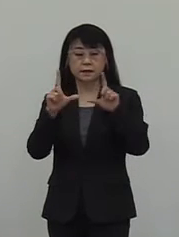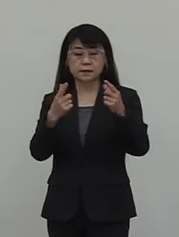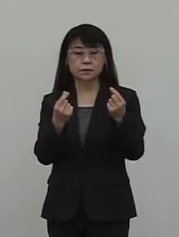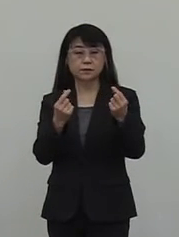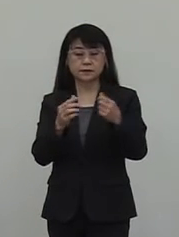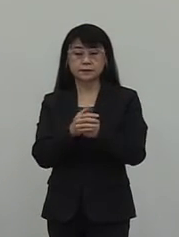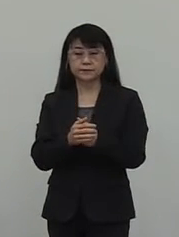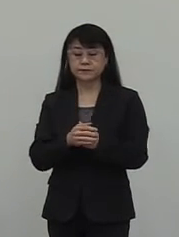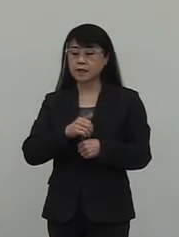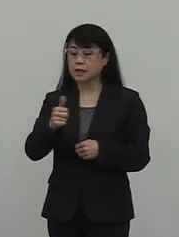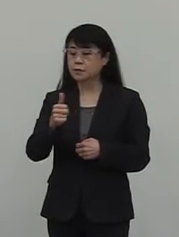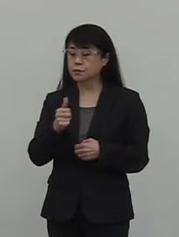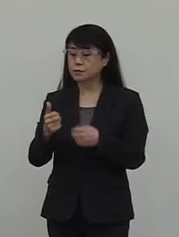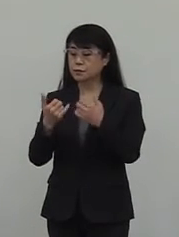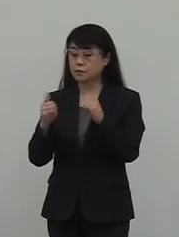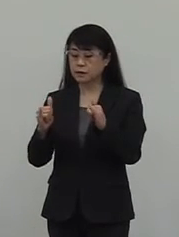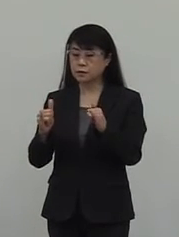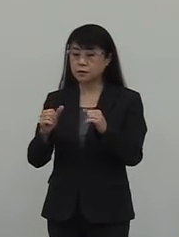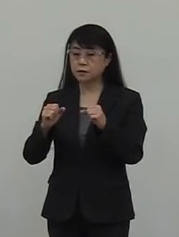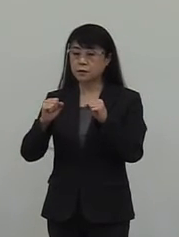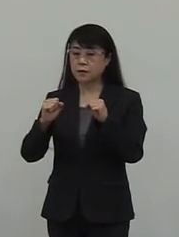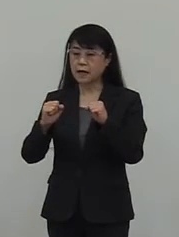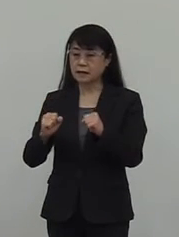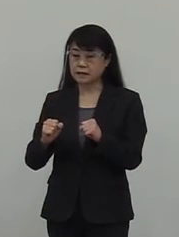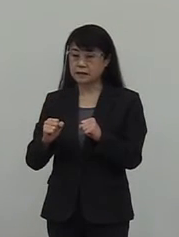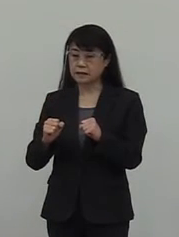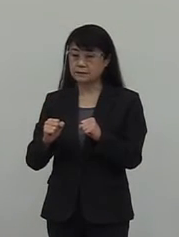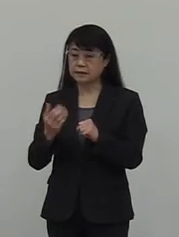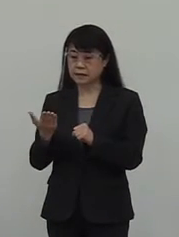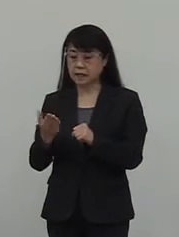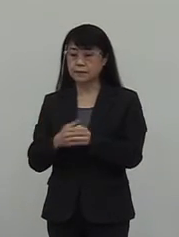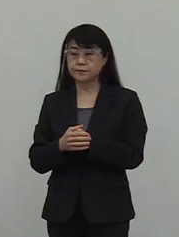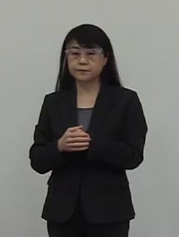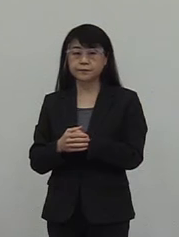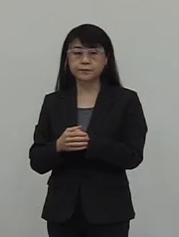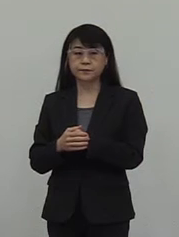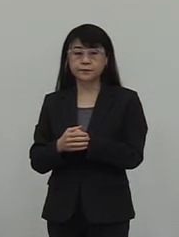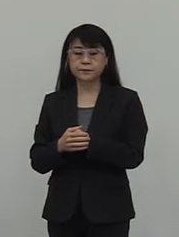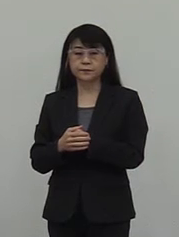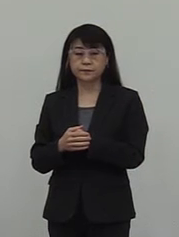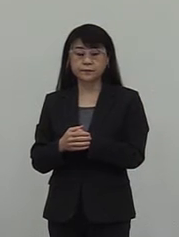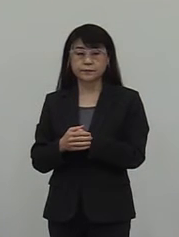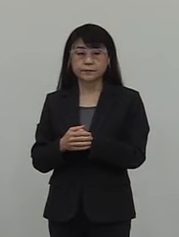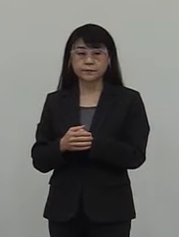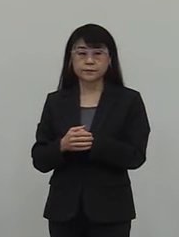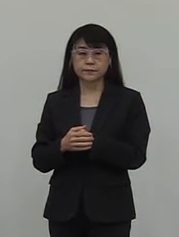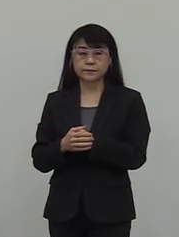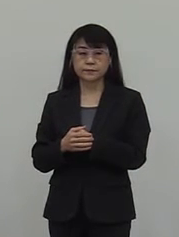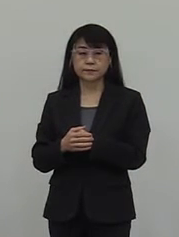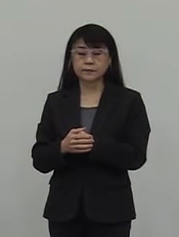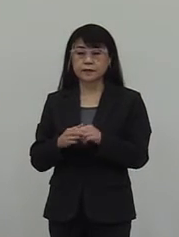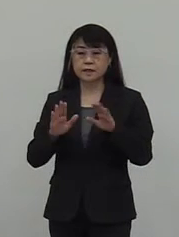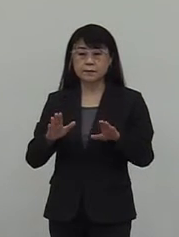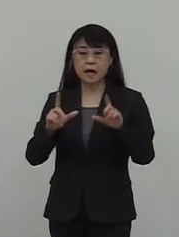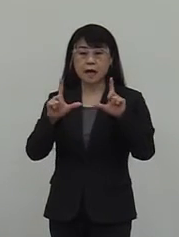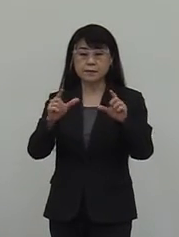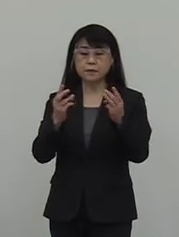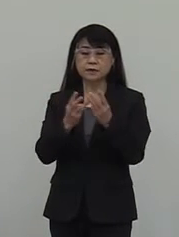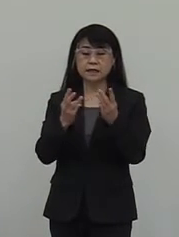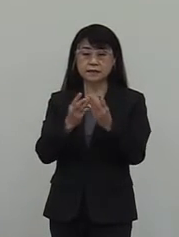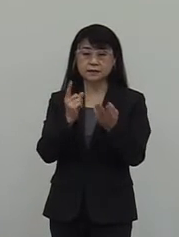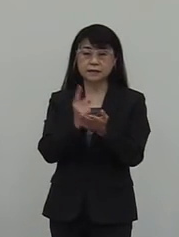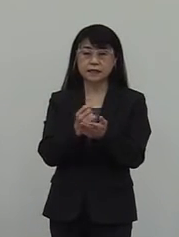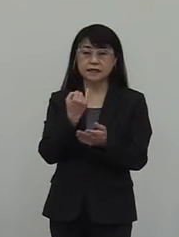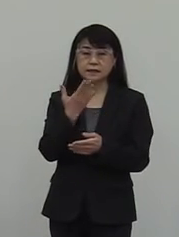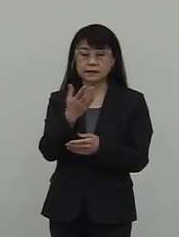で通常の方等はいるとかではない、もう基本的にこのクラスターに関してはこの発表いただいた人数でっていう